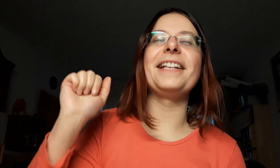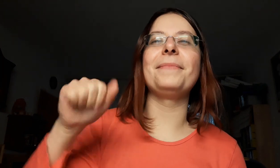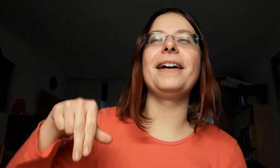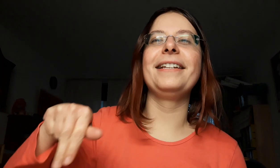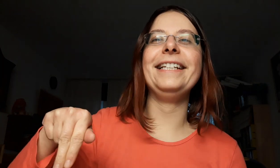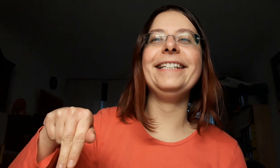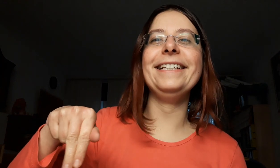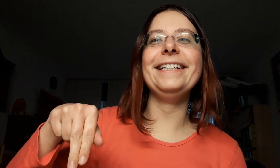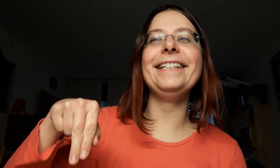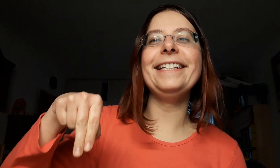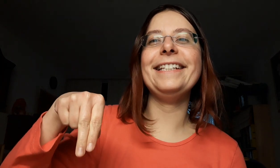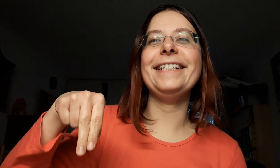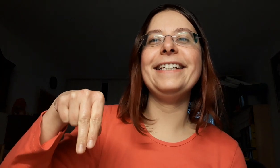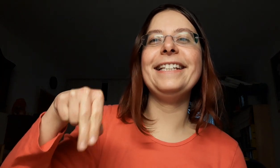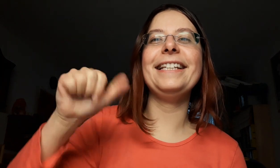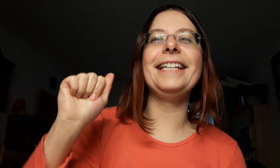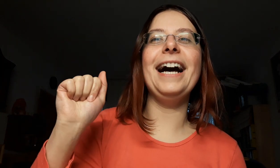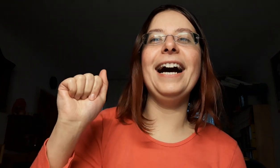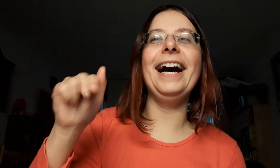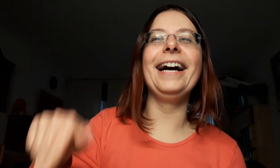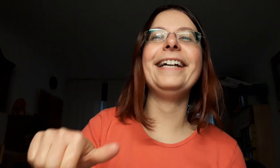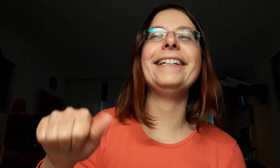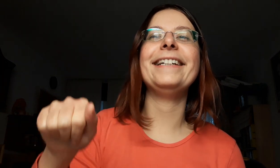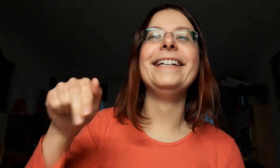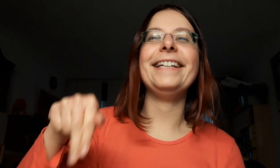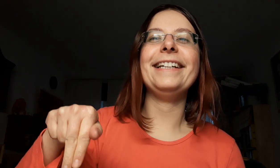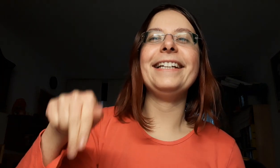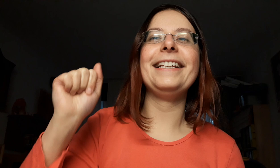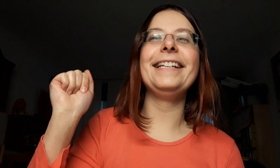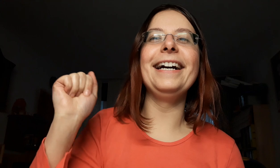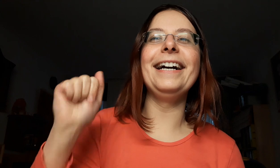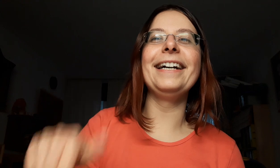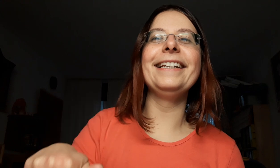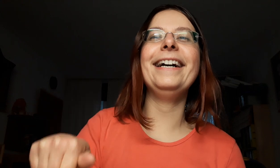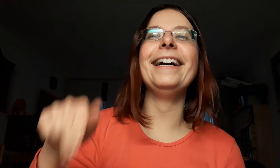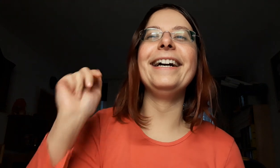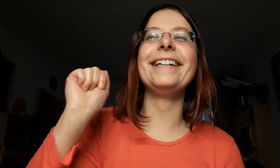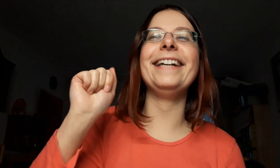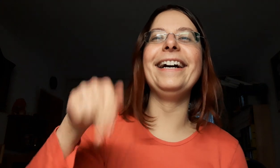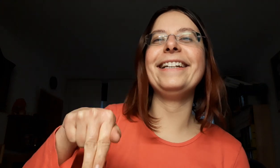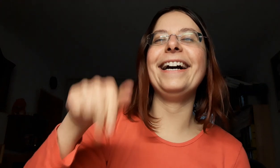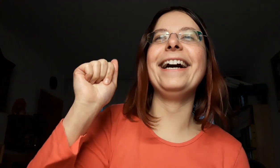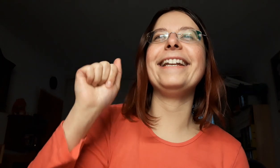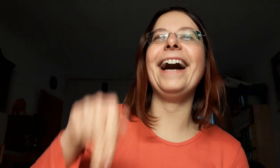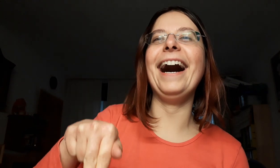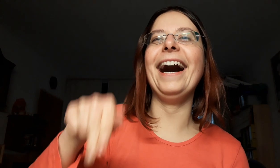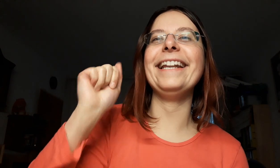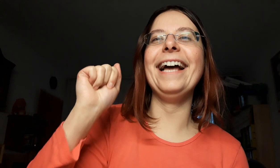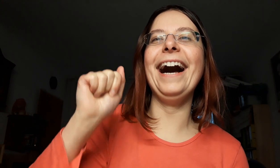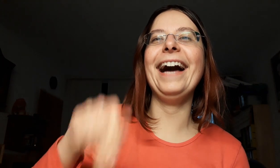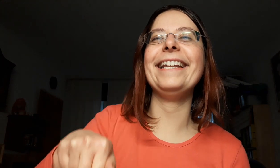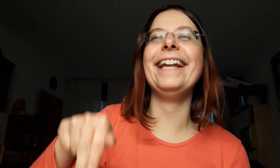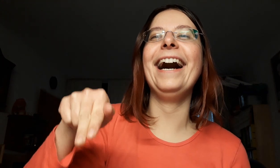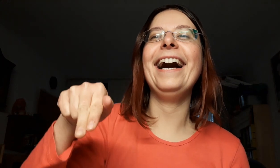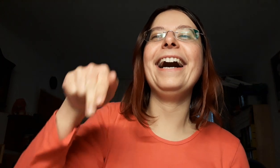erstmal, na, na, na, na, na, na, na,